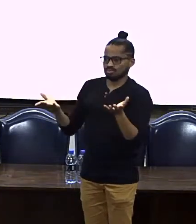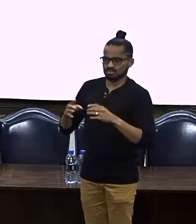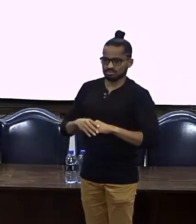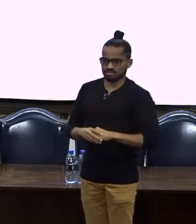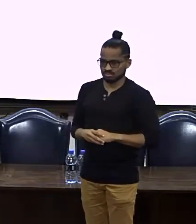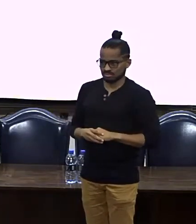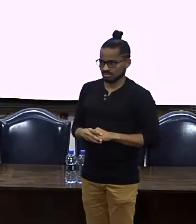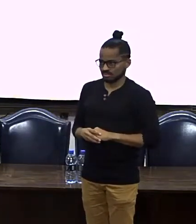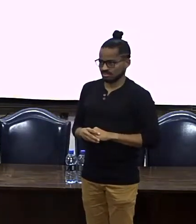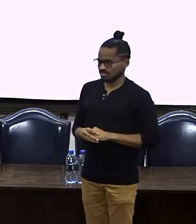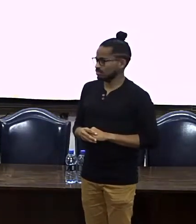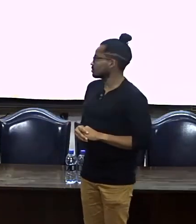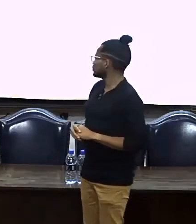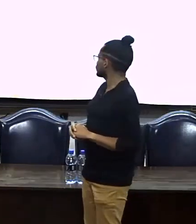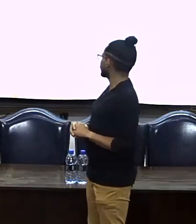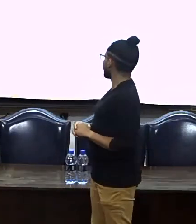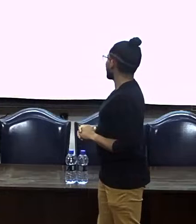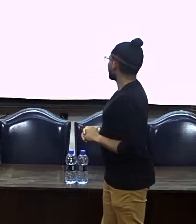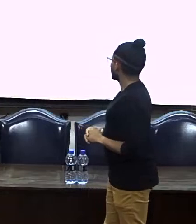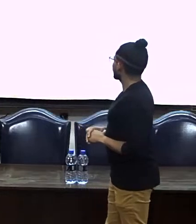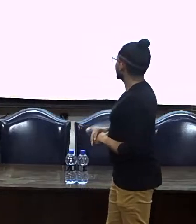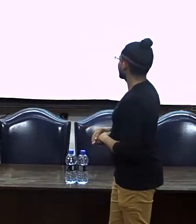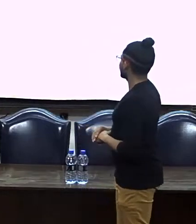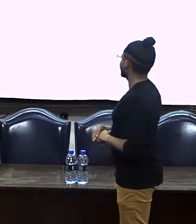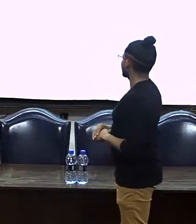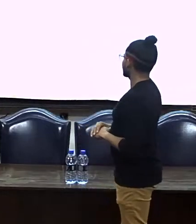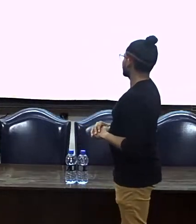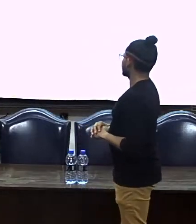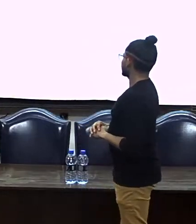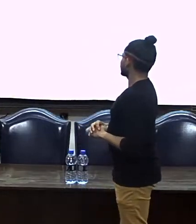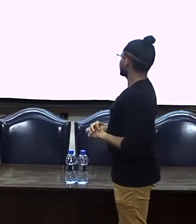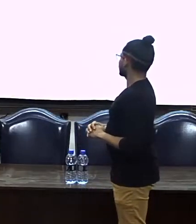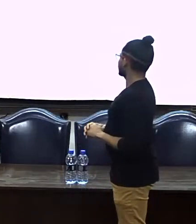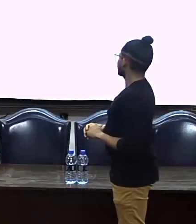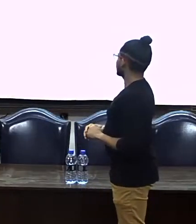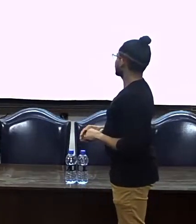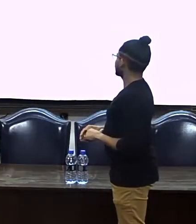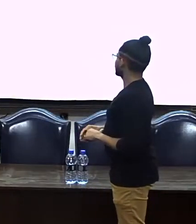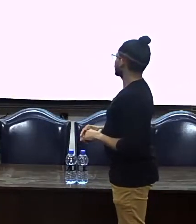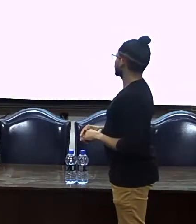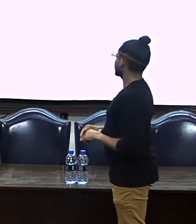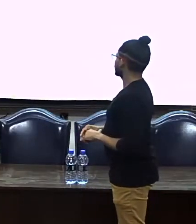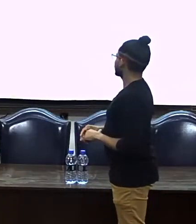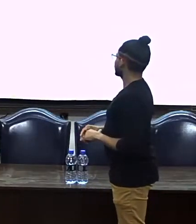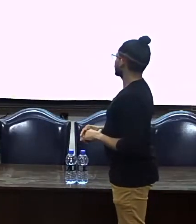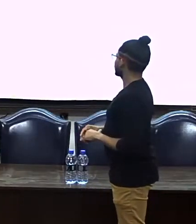É sabido, né, que a diferença, né,